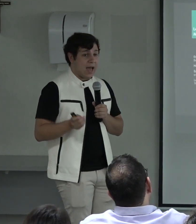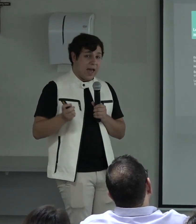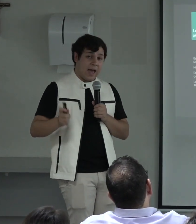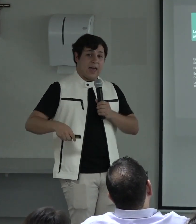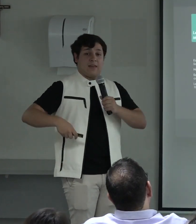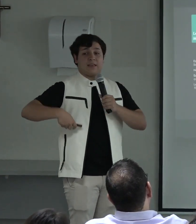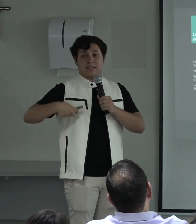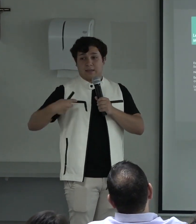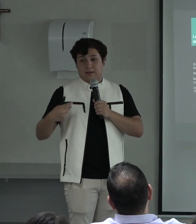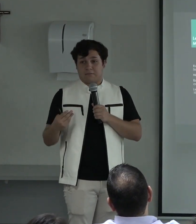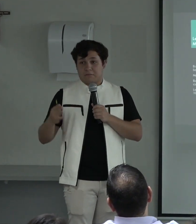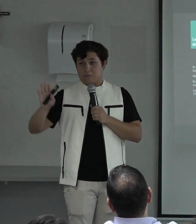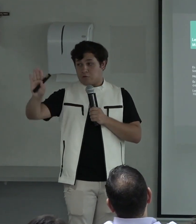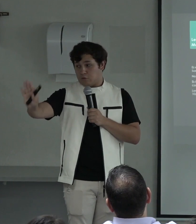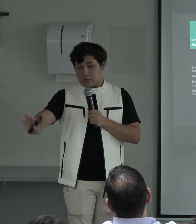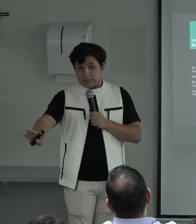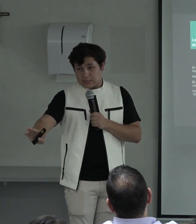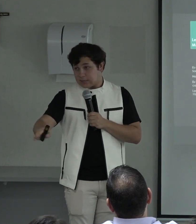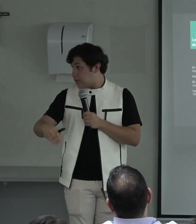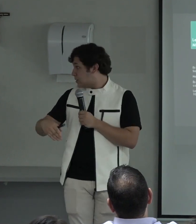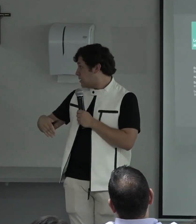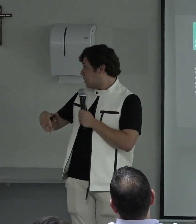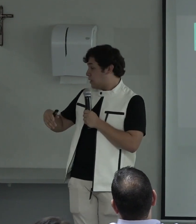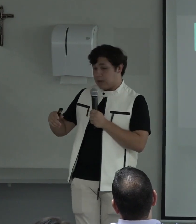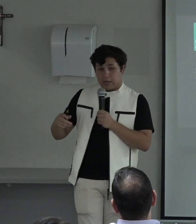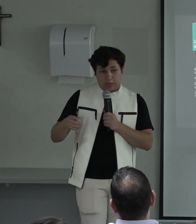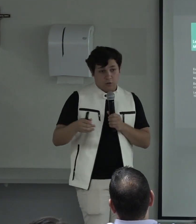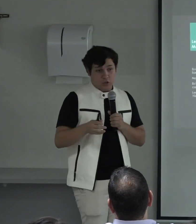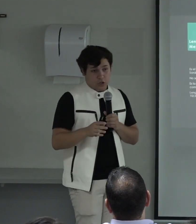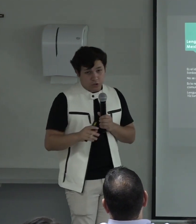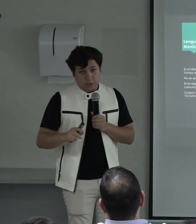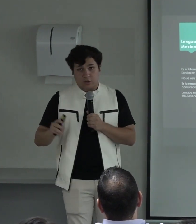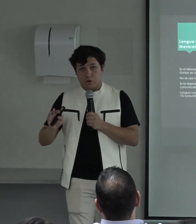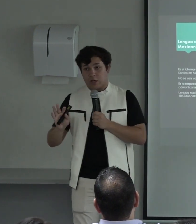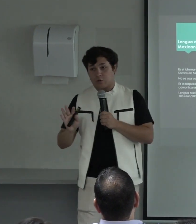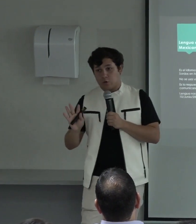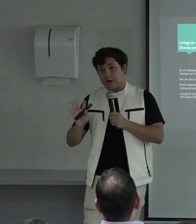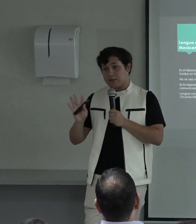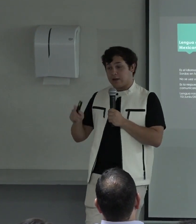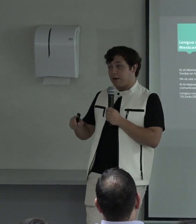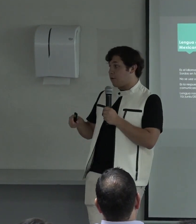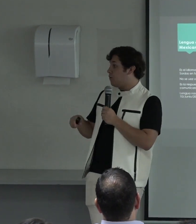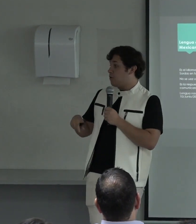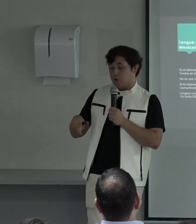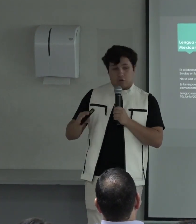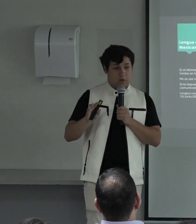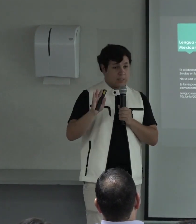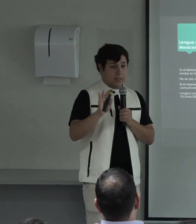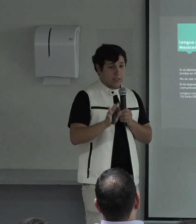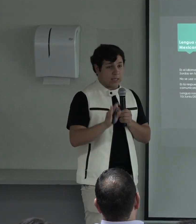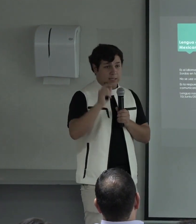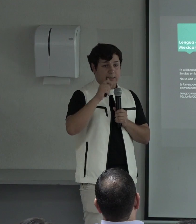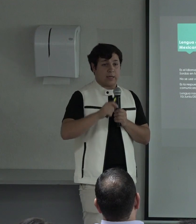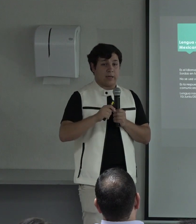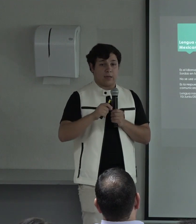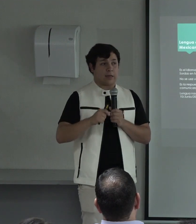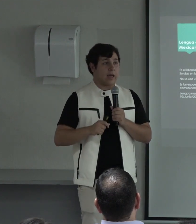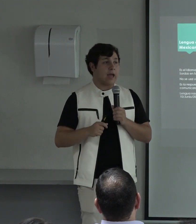a decir, tú necesitas inclusión en tu lugar de trabajo. Tú necesitas que